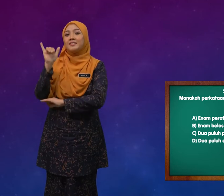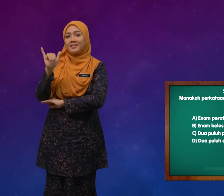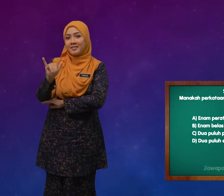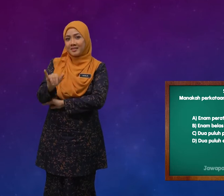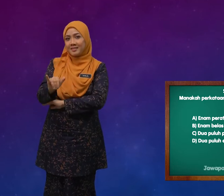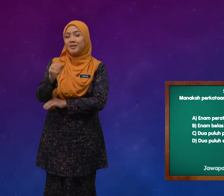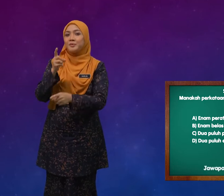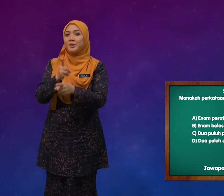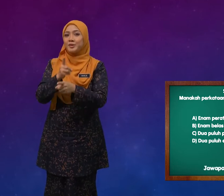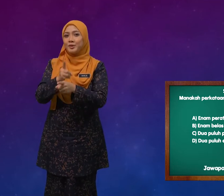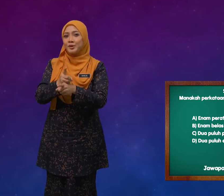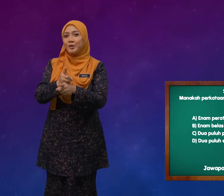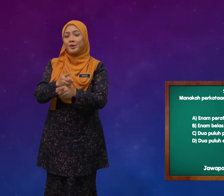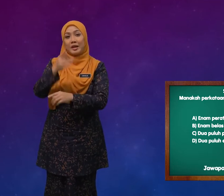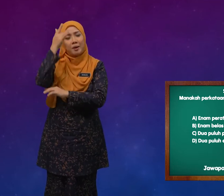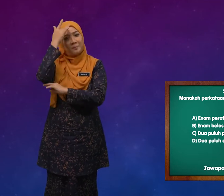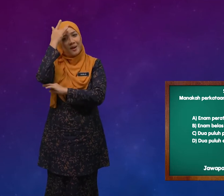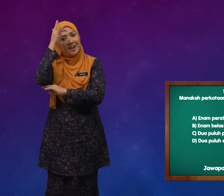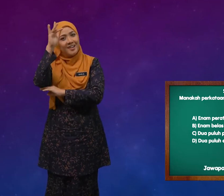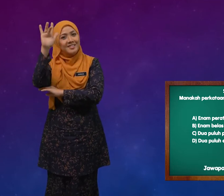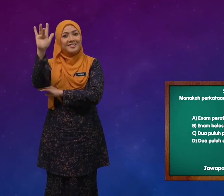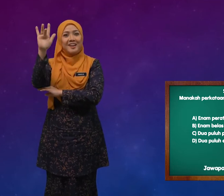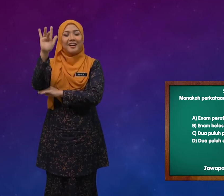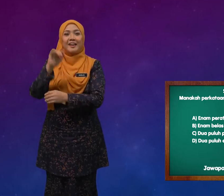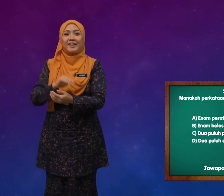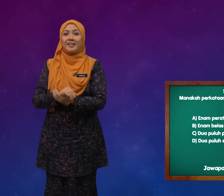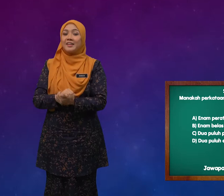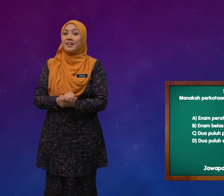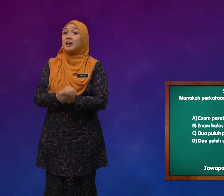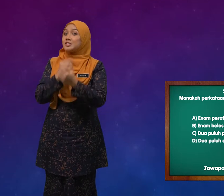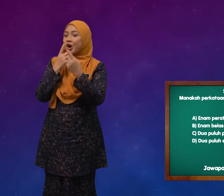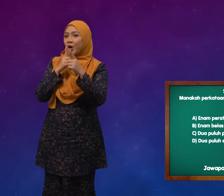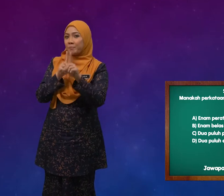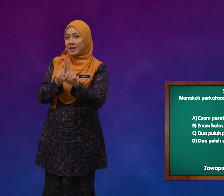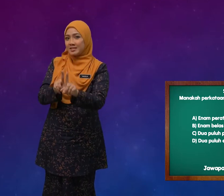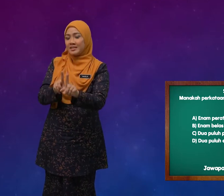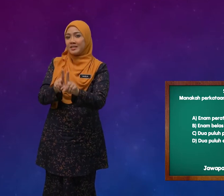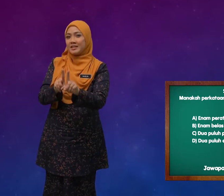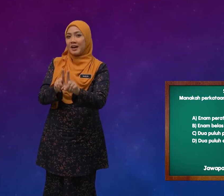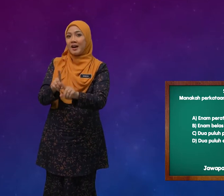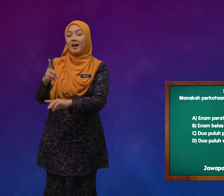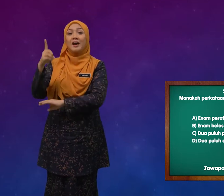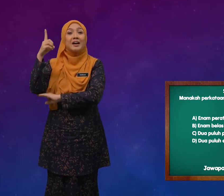Ya, betul. Pandai. Jawapannya ialah